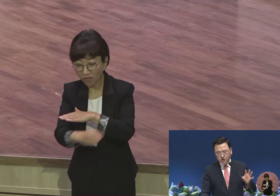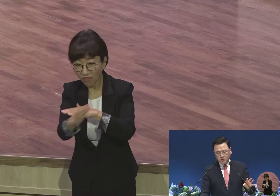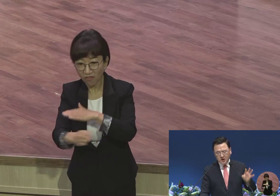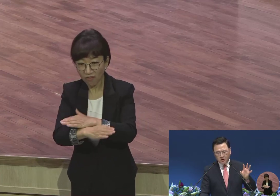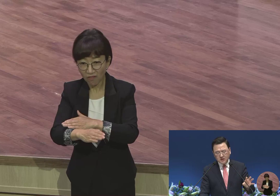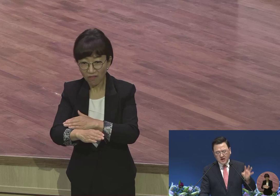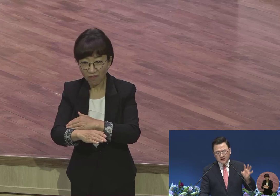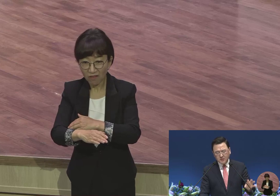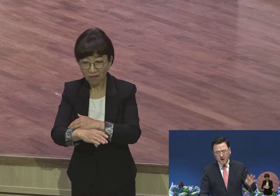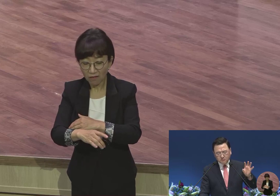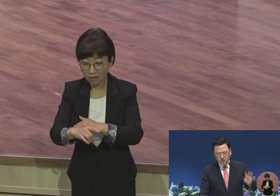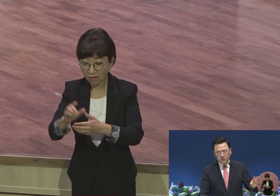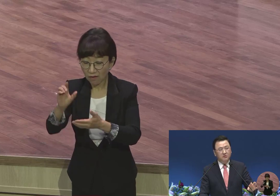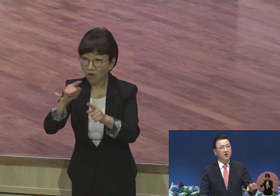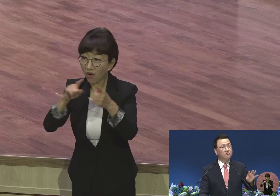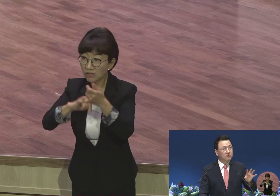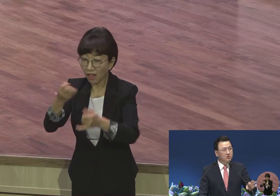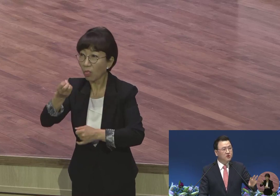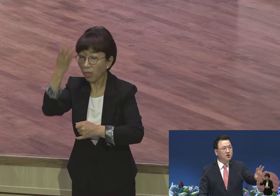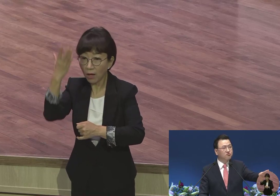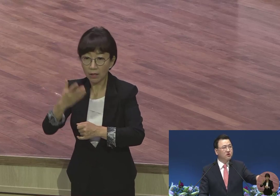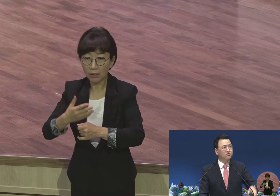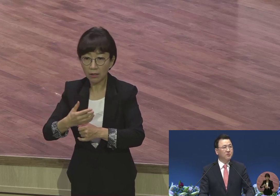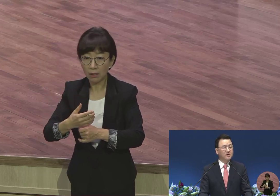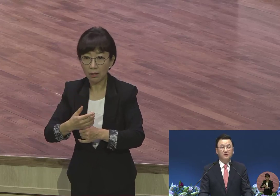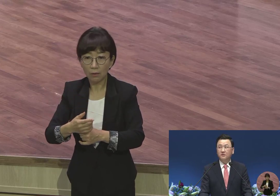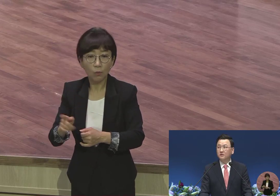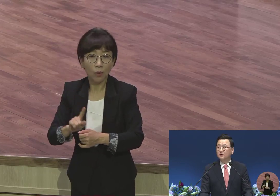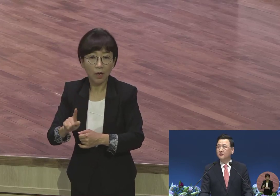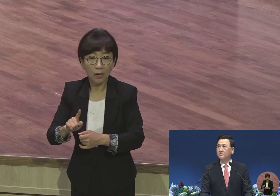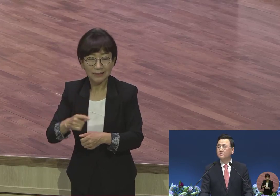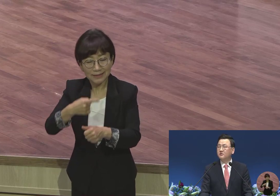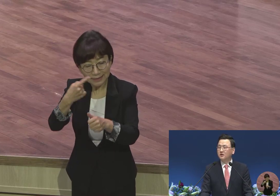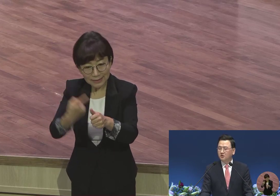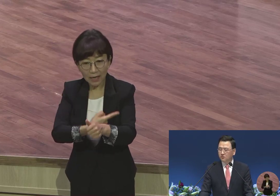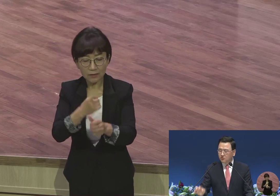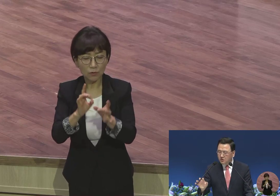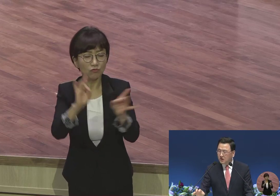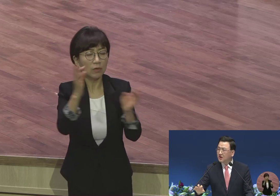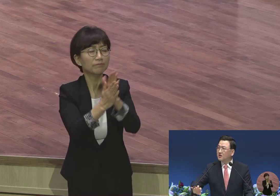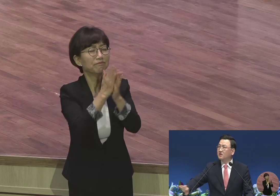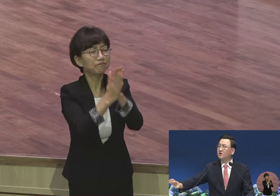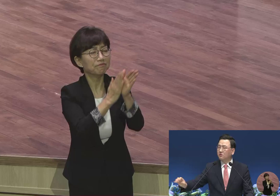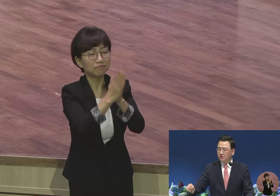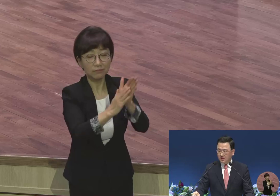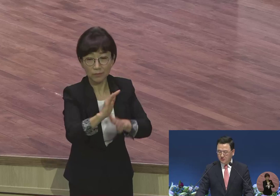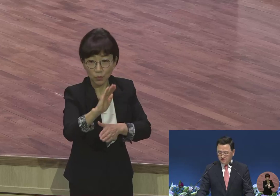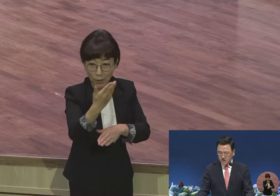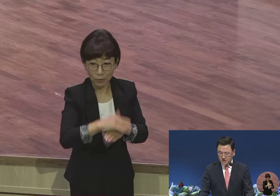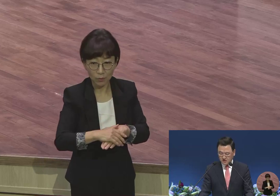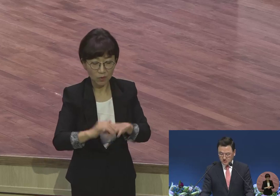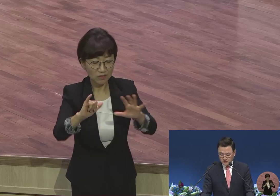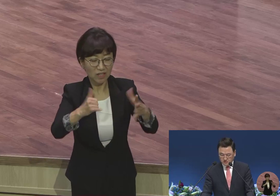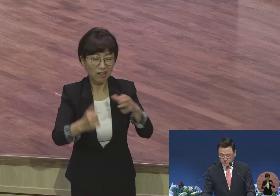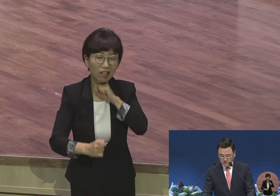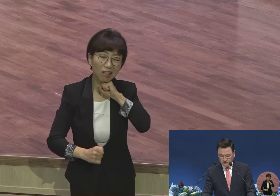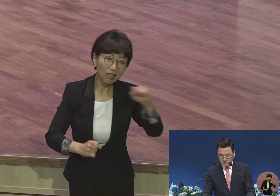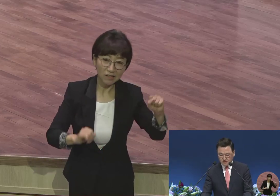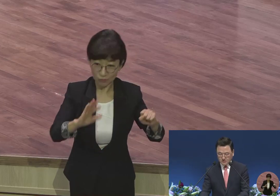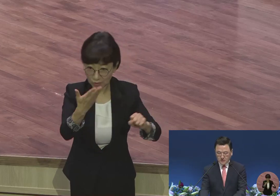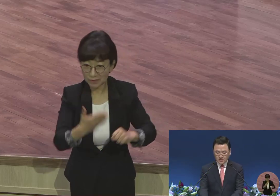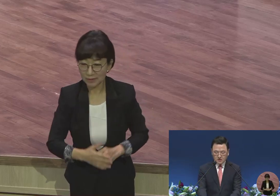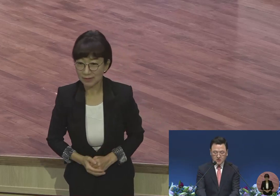그리스도 중심의 언약 예배가 무너진 거예요. 무너지니까 우상 숭배하는 거거든요. 무너지니까 세상적으로 사는 겁니다.